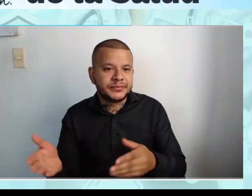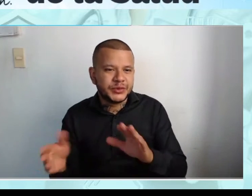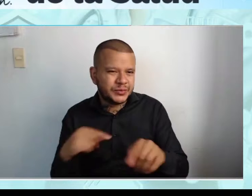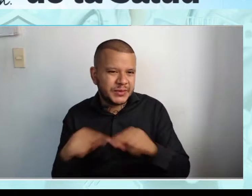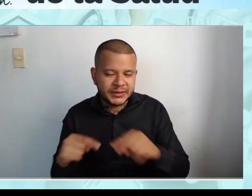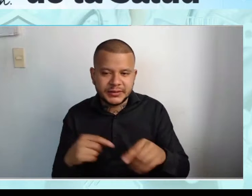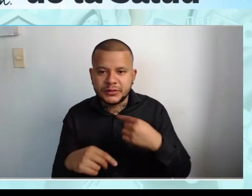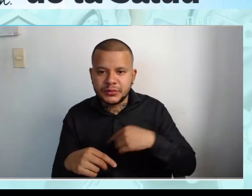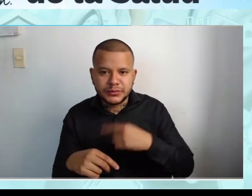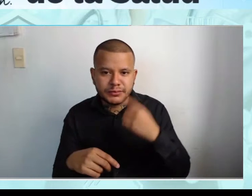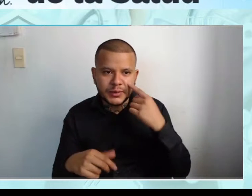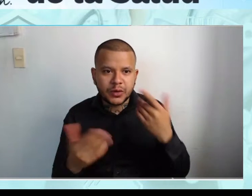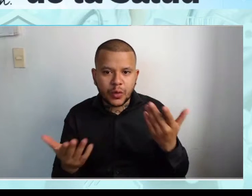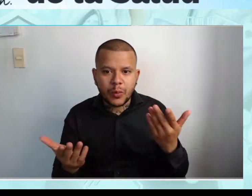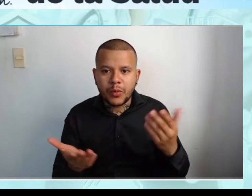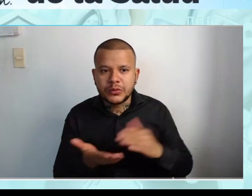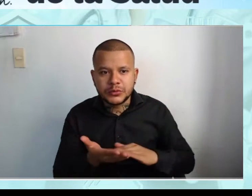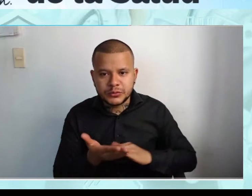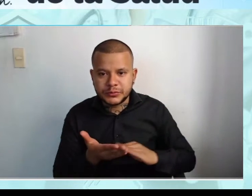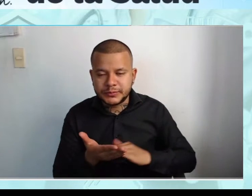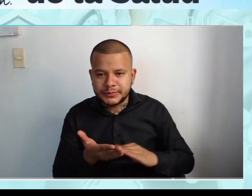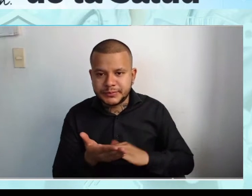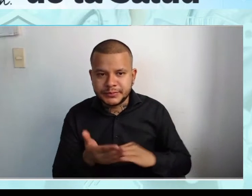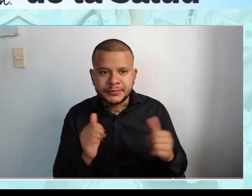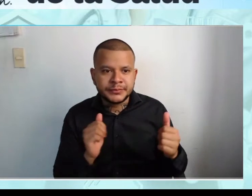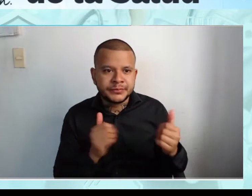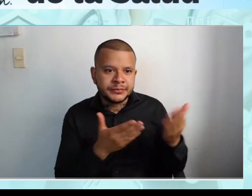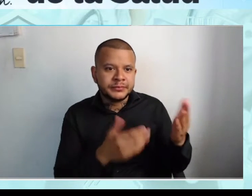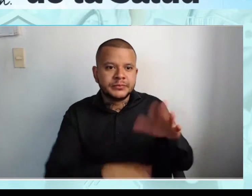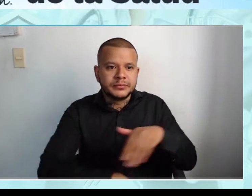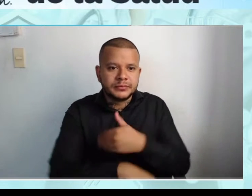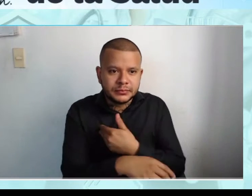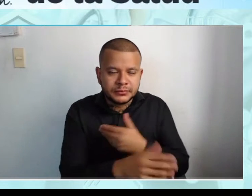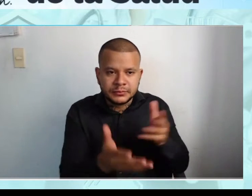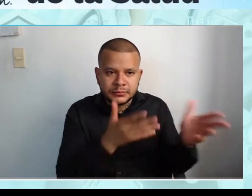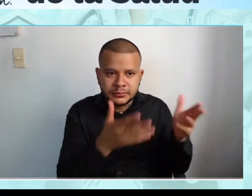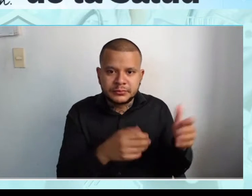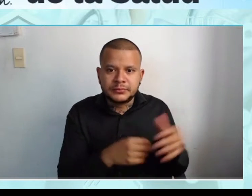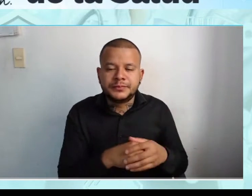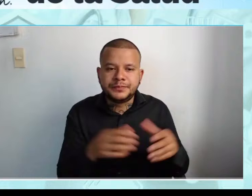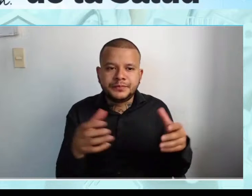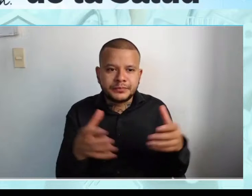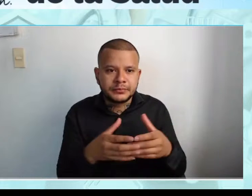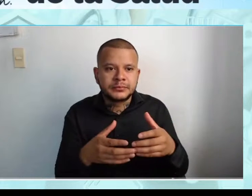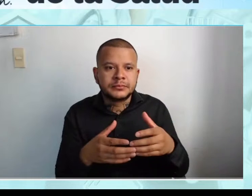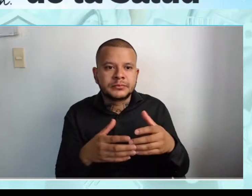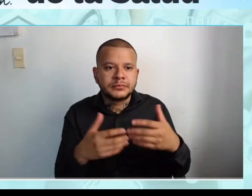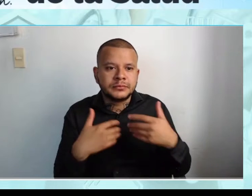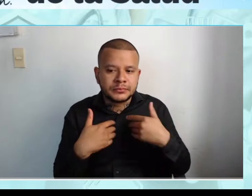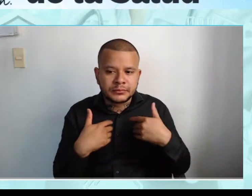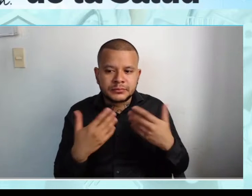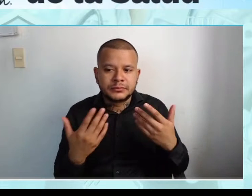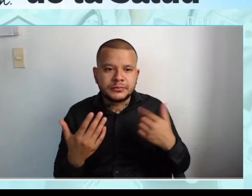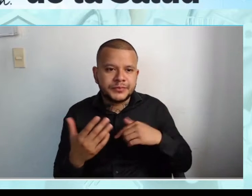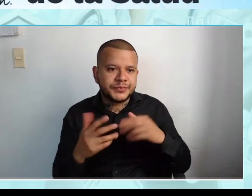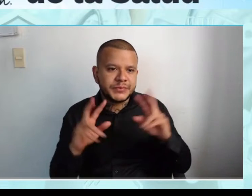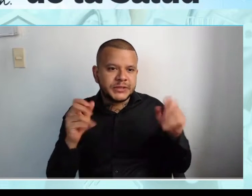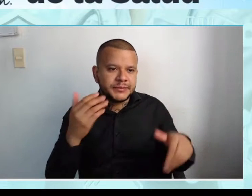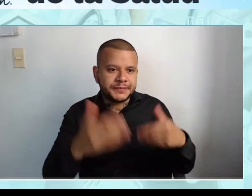que mirar a ver algunas alternativas conjuntamente con Ministerio, con Unidad de Víctimas, para sacar adelante, digamos, este